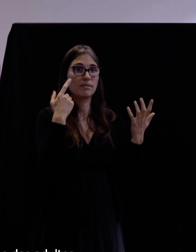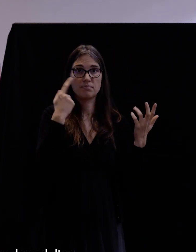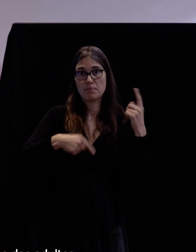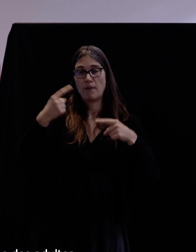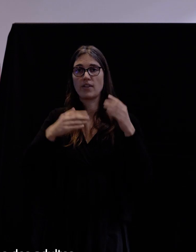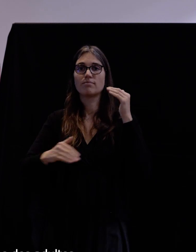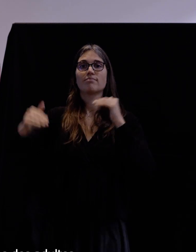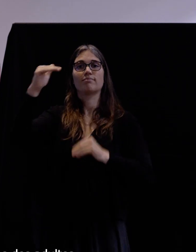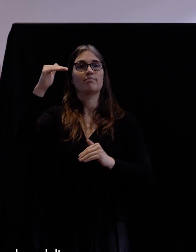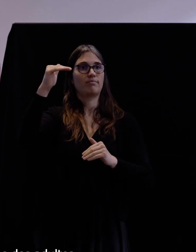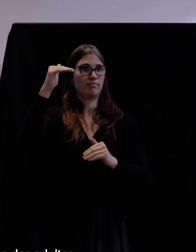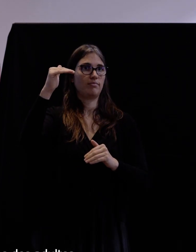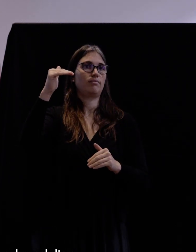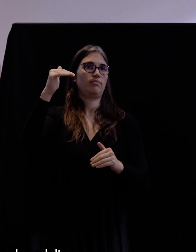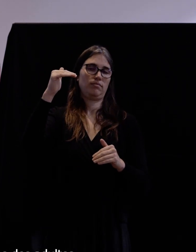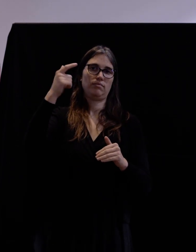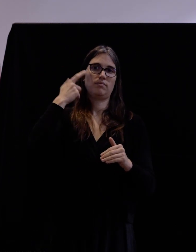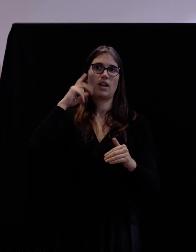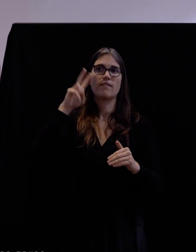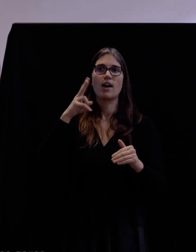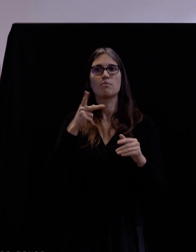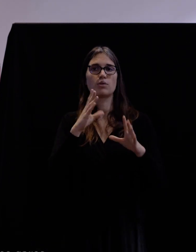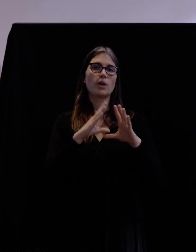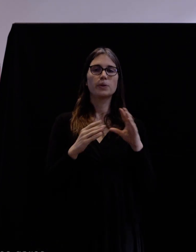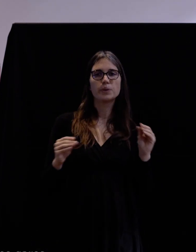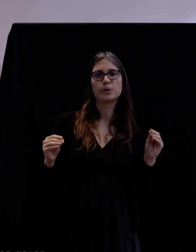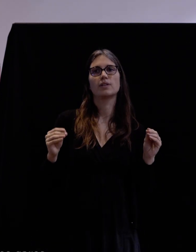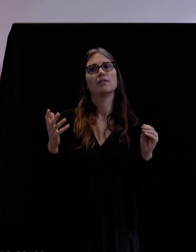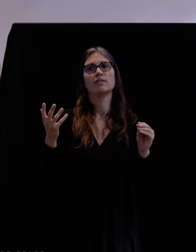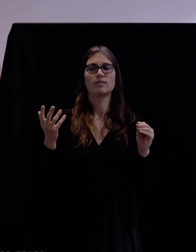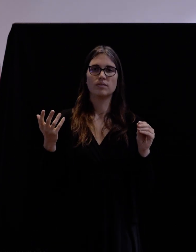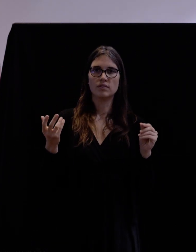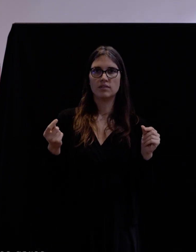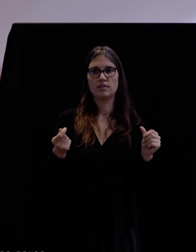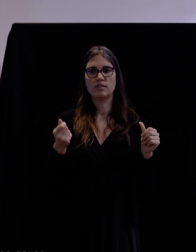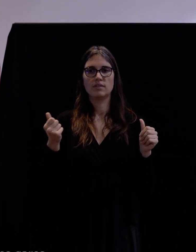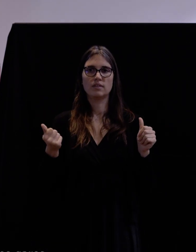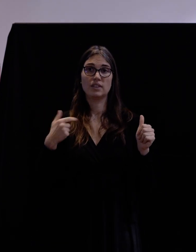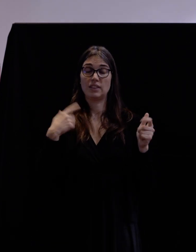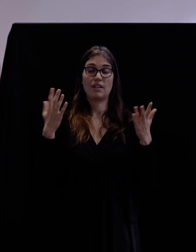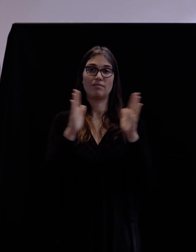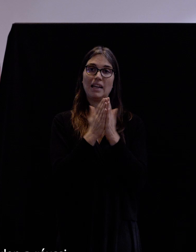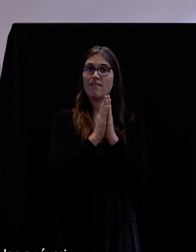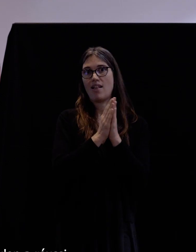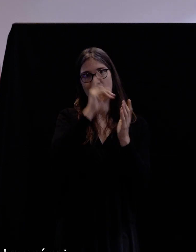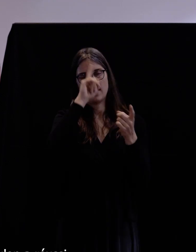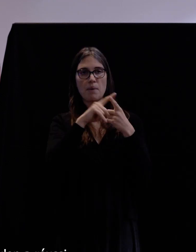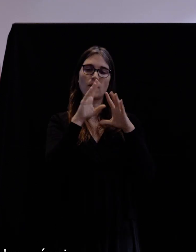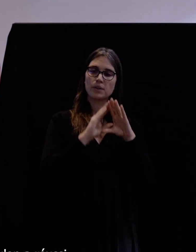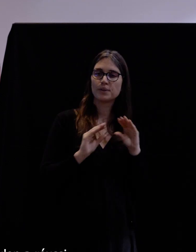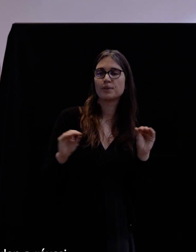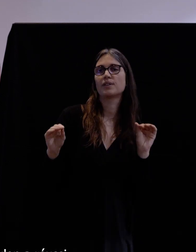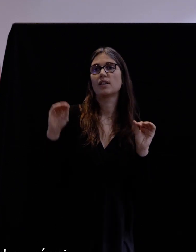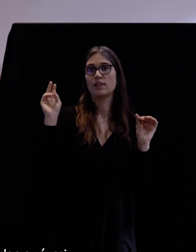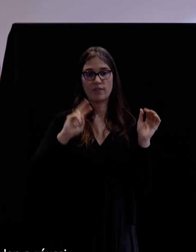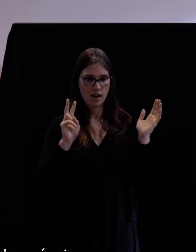adultes équilibrés, là, le côté zénitude, machin, là, oui, dans toutes les gares, il y a des bouquins là-dessus, c'est lié au fait qu'on